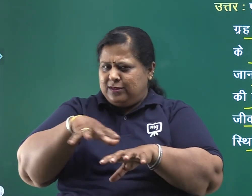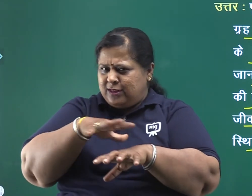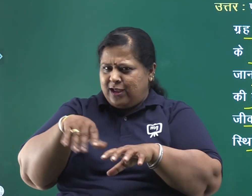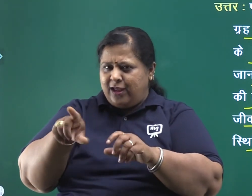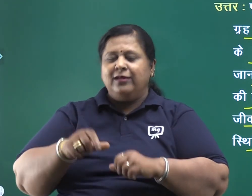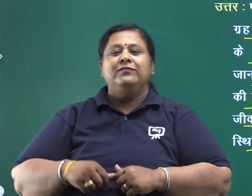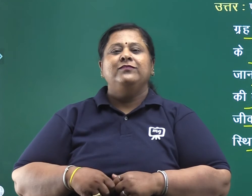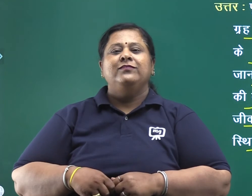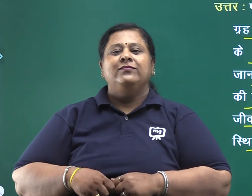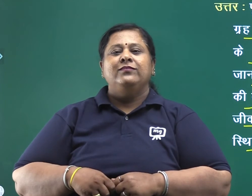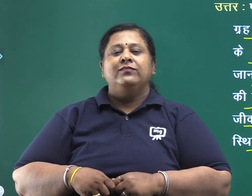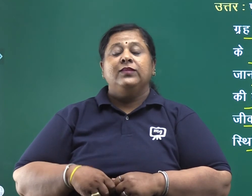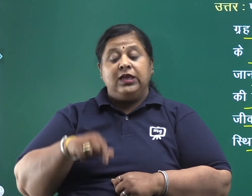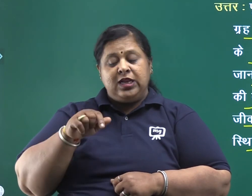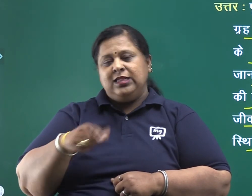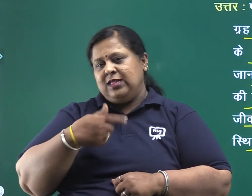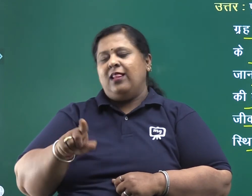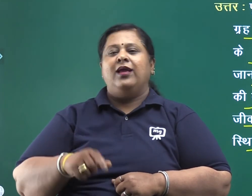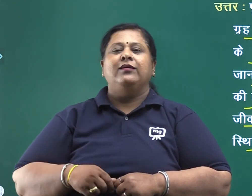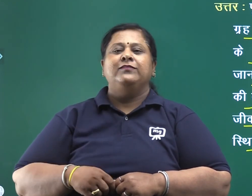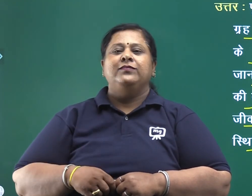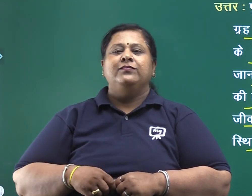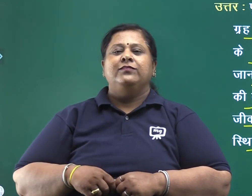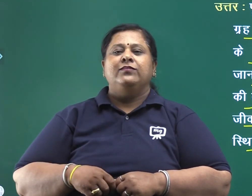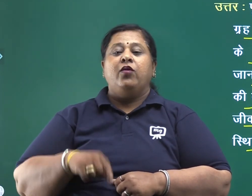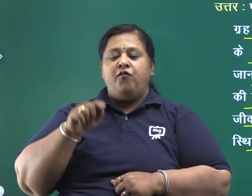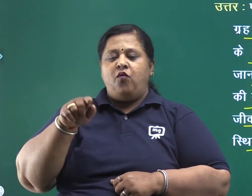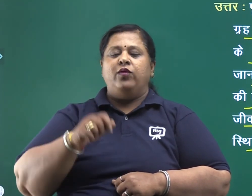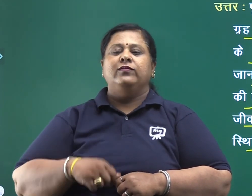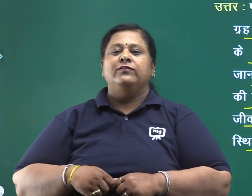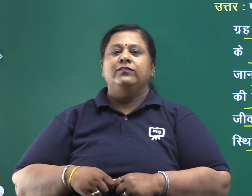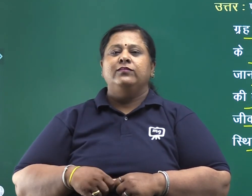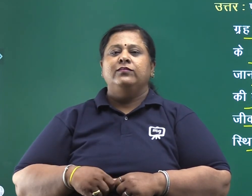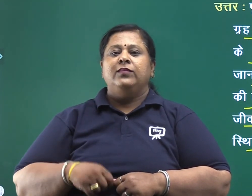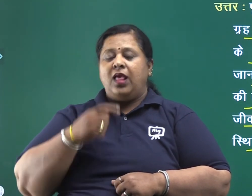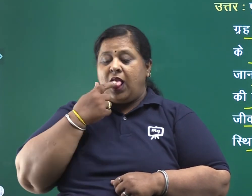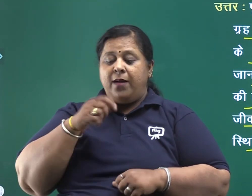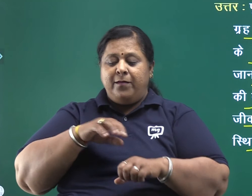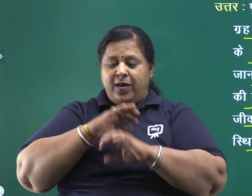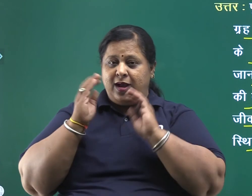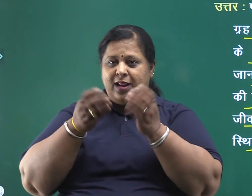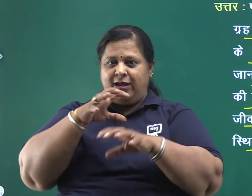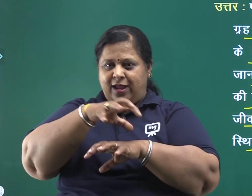हैं और इसीलिए वो मंगल ग्रह की